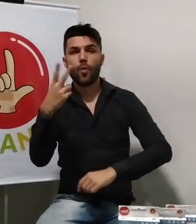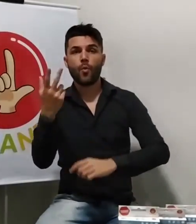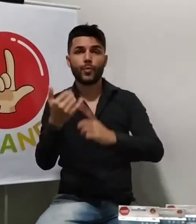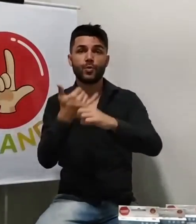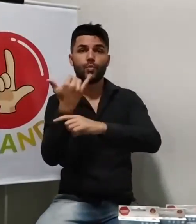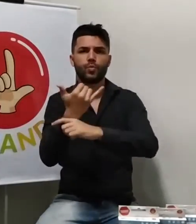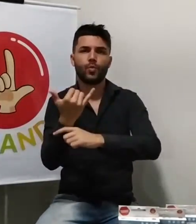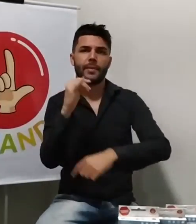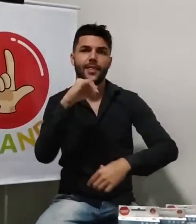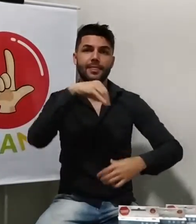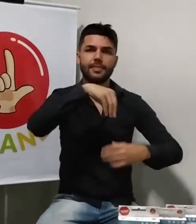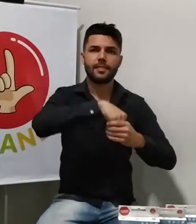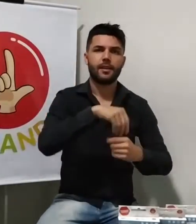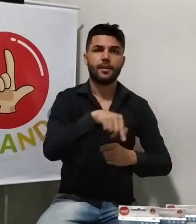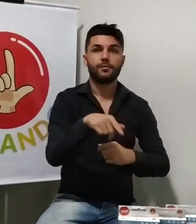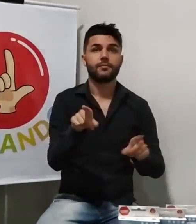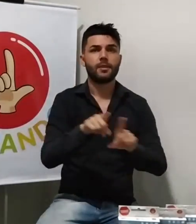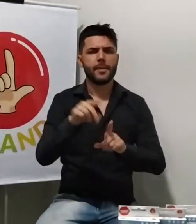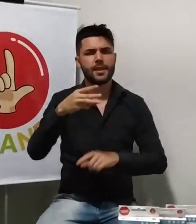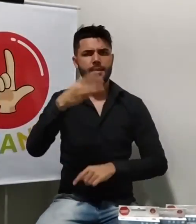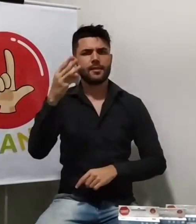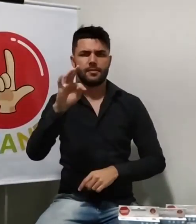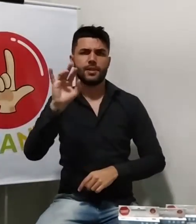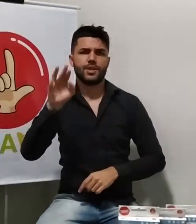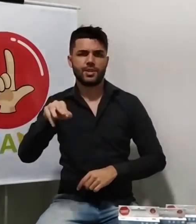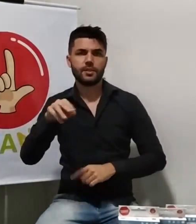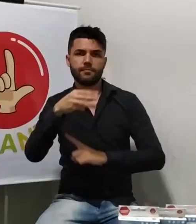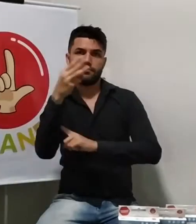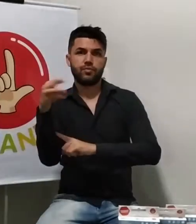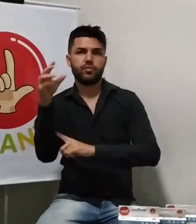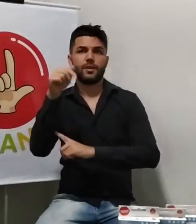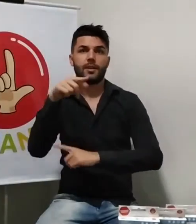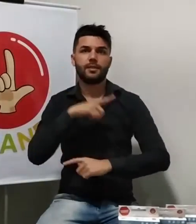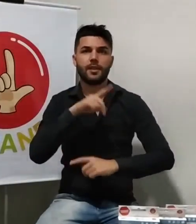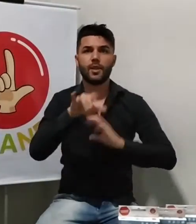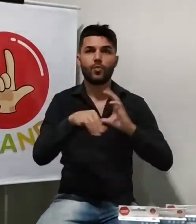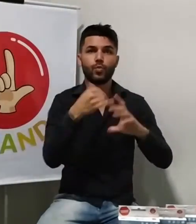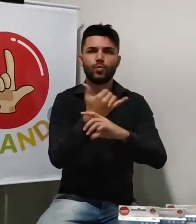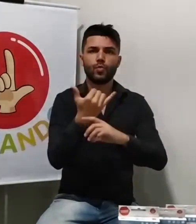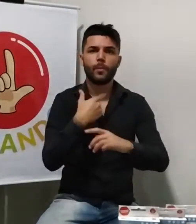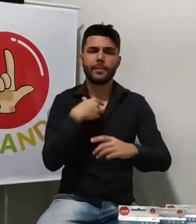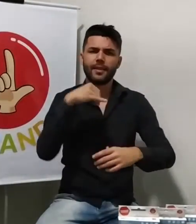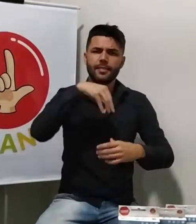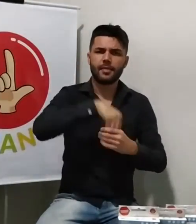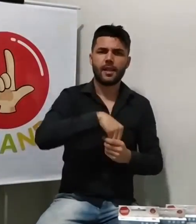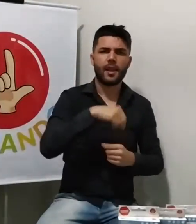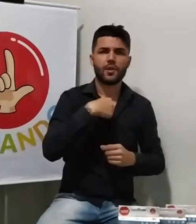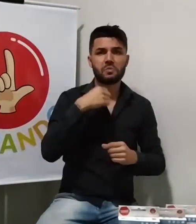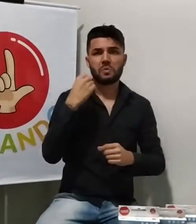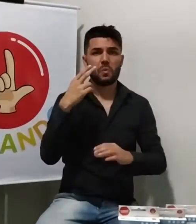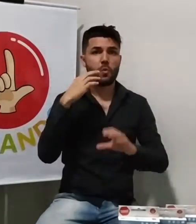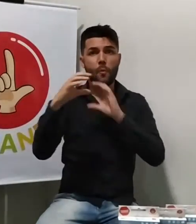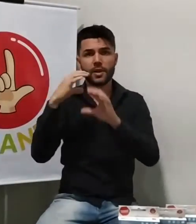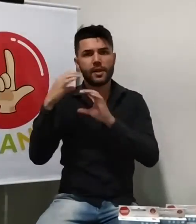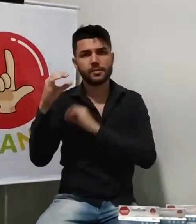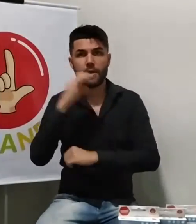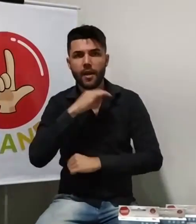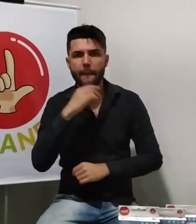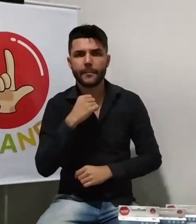suas filiais e com as suas equipes, né? E no total, são quantos clientes hoje que tem a Sambatec? Hoje são 150 clientes. Na